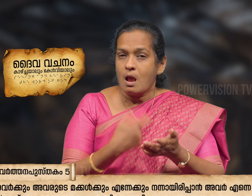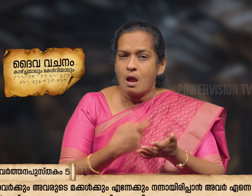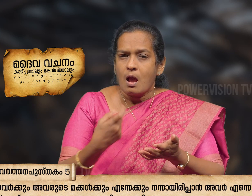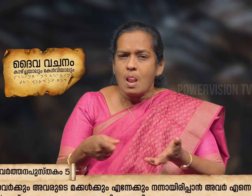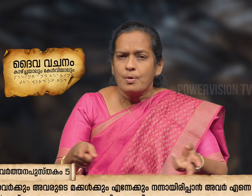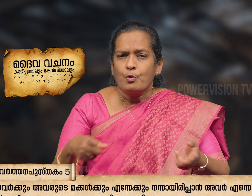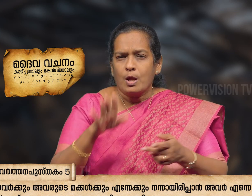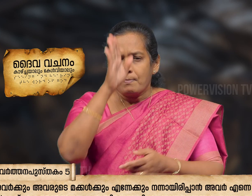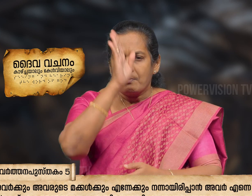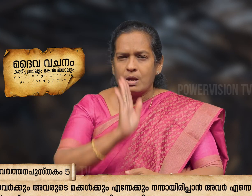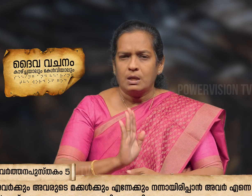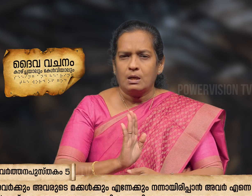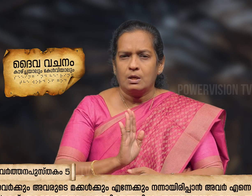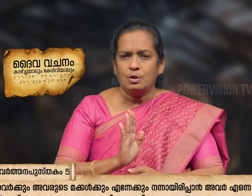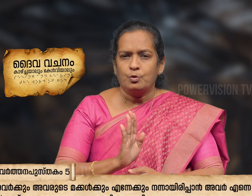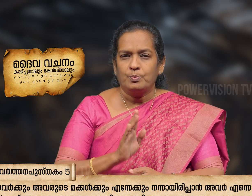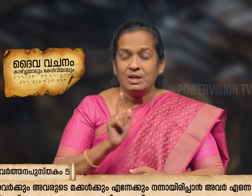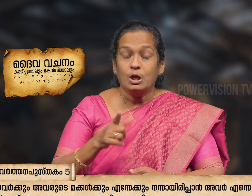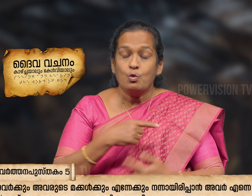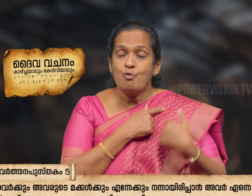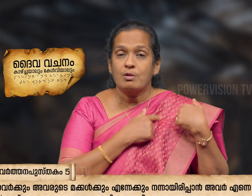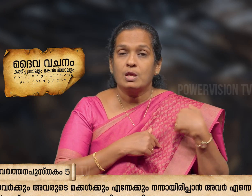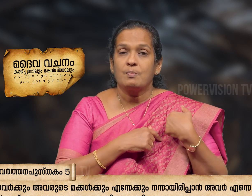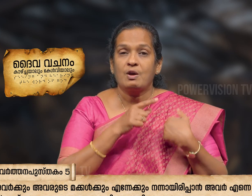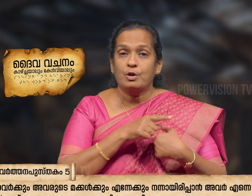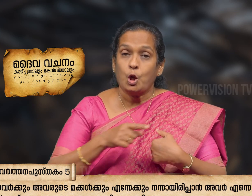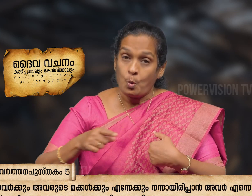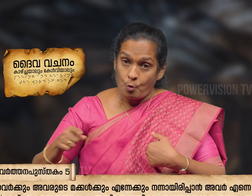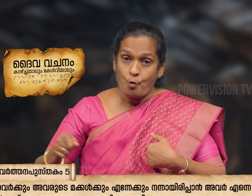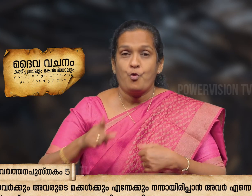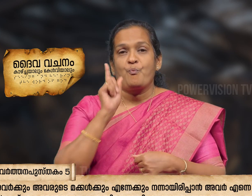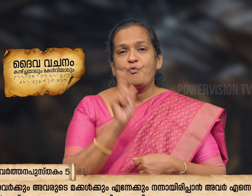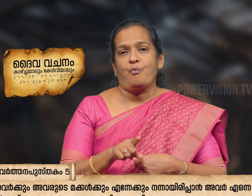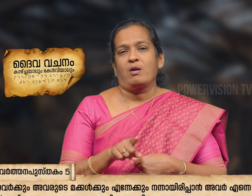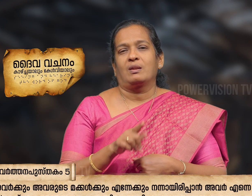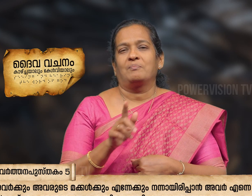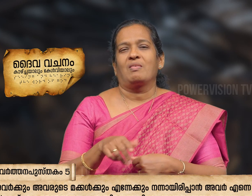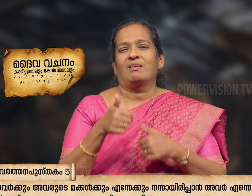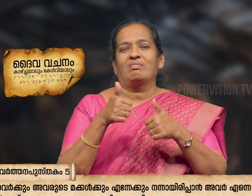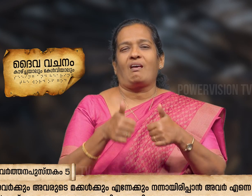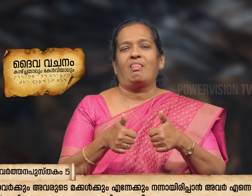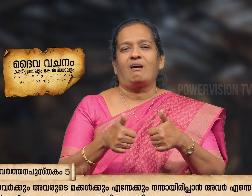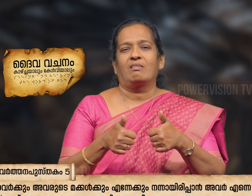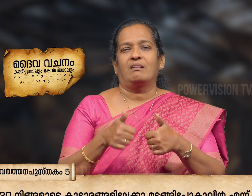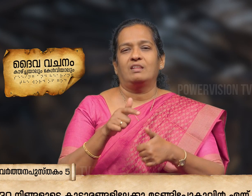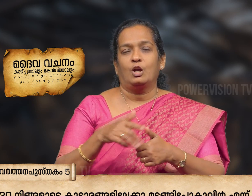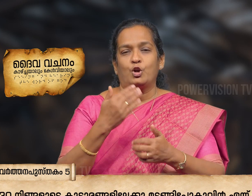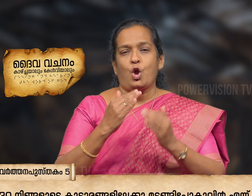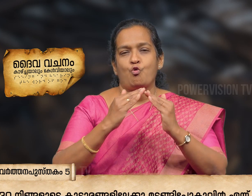കൽപ്പനകളൊക്കെയും പ്രമാണിക്കേണ്ടതിനും ഇങ്ങനെയുള്ള ഹൃദയം അവർക്കെപ്പോഴും ഉണ്ടായിരുന്നുവെങ്കിൽ എത്ര നന്ന്. നിങ്ങളുടെ